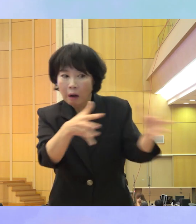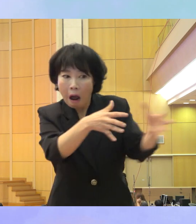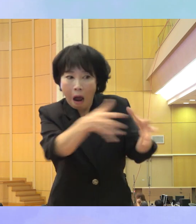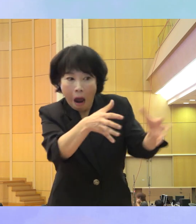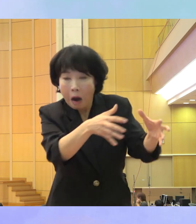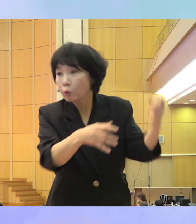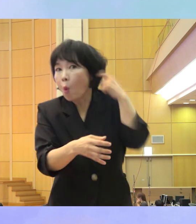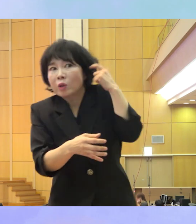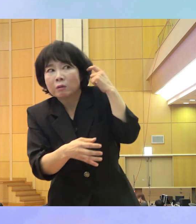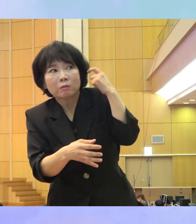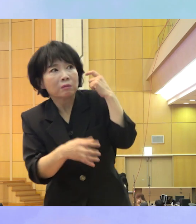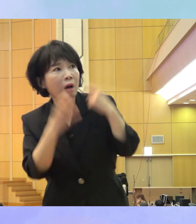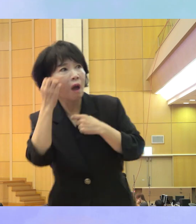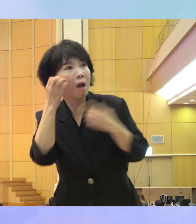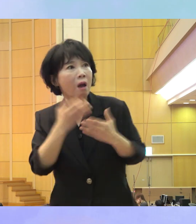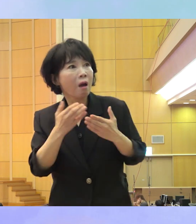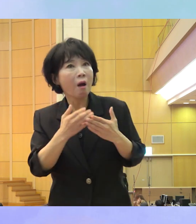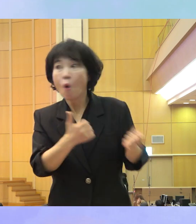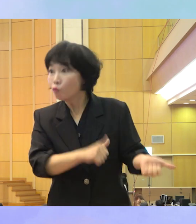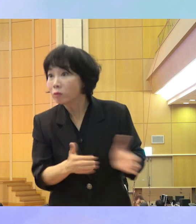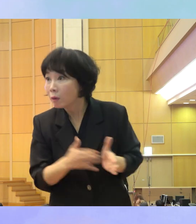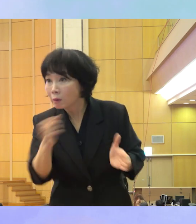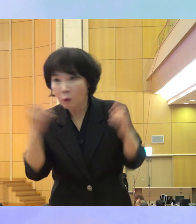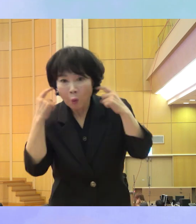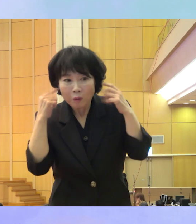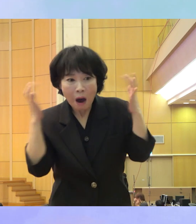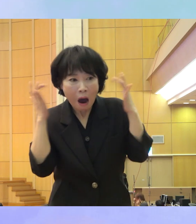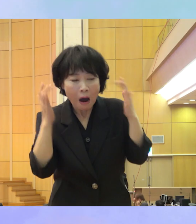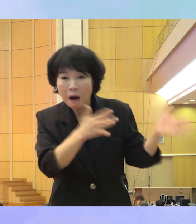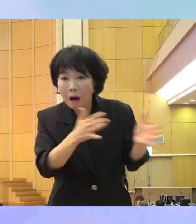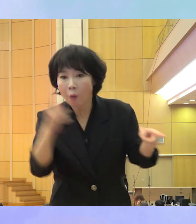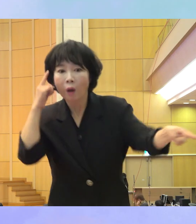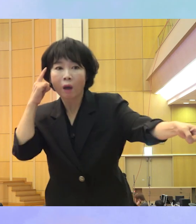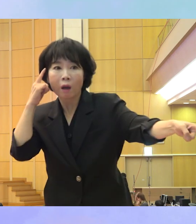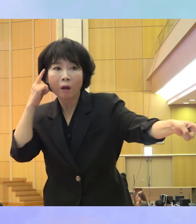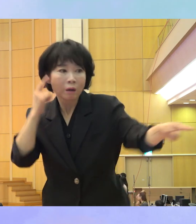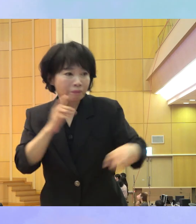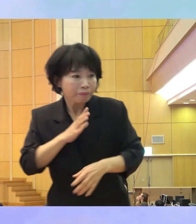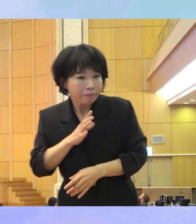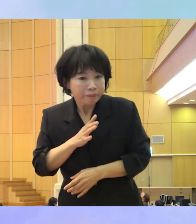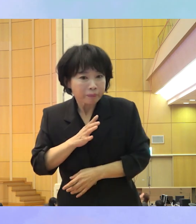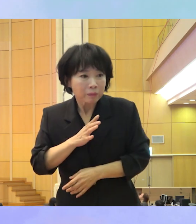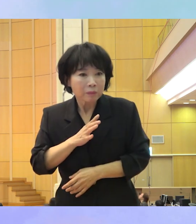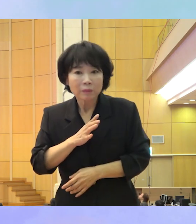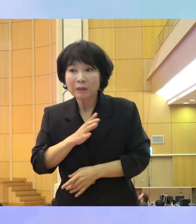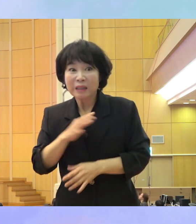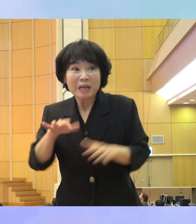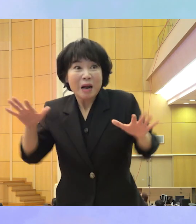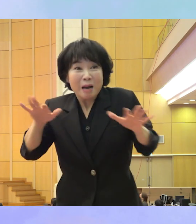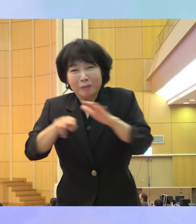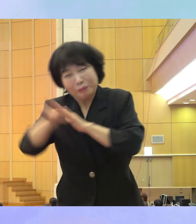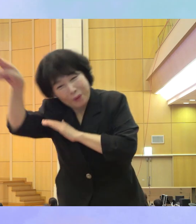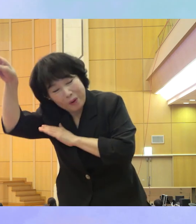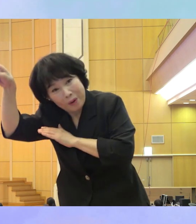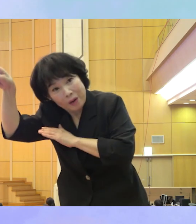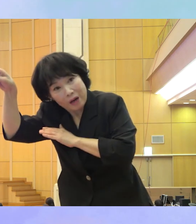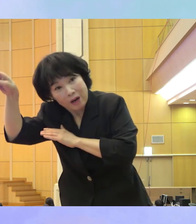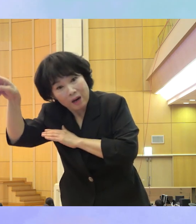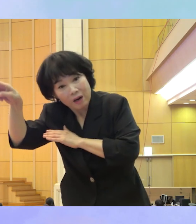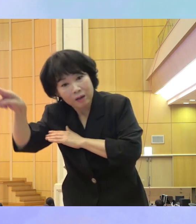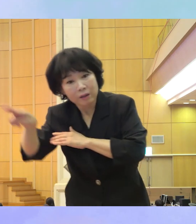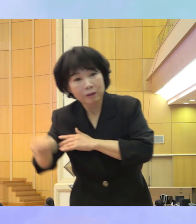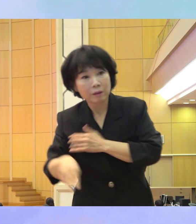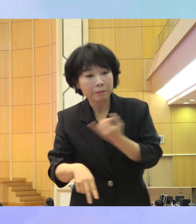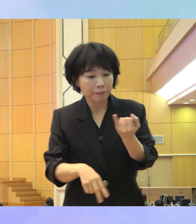우리 장례 못 지내겠어요. 우린 못해요. 알아서 하세요. 다 들어가는 사람이 없었어요. 근데 부인이,